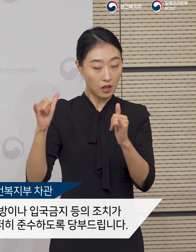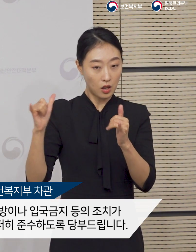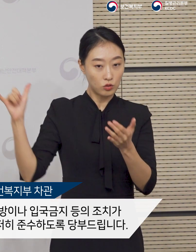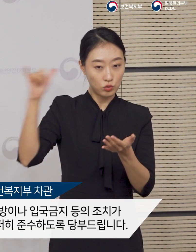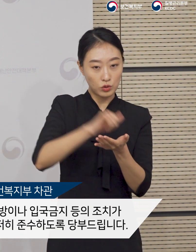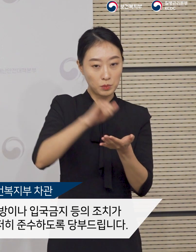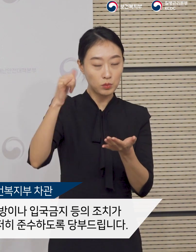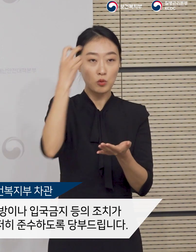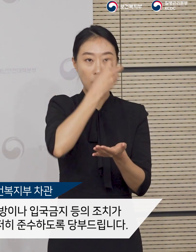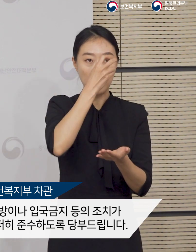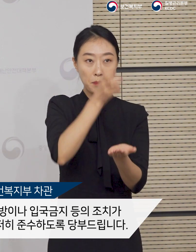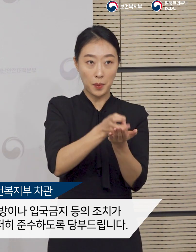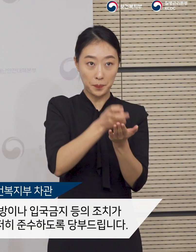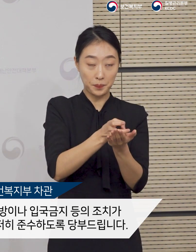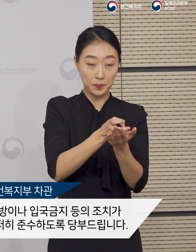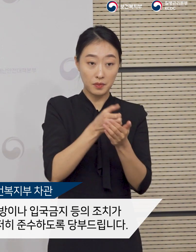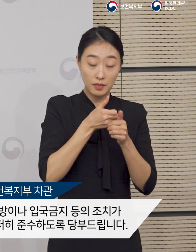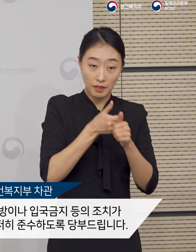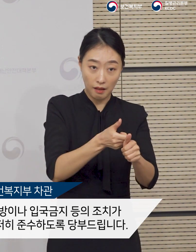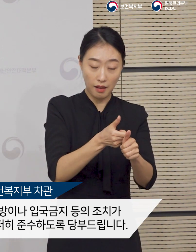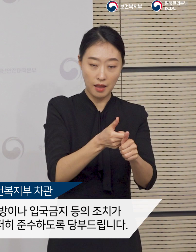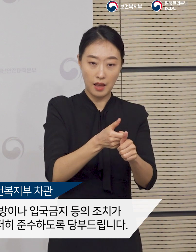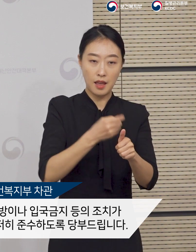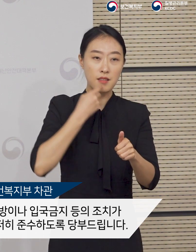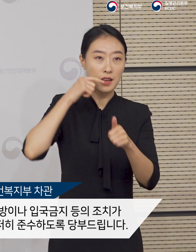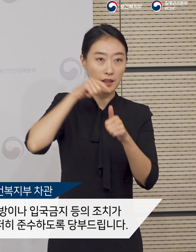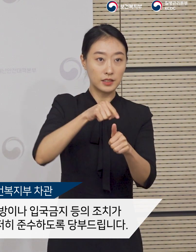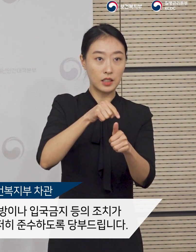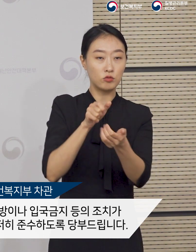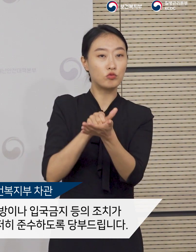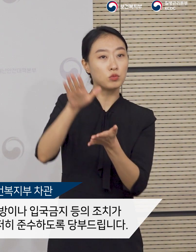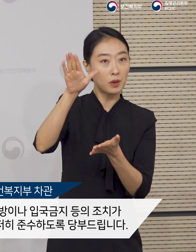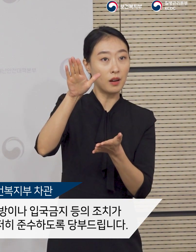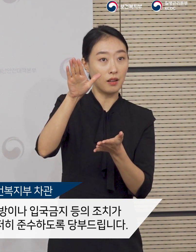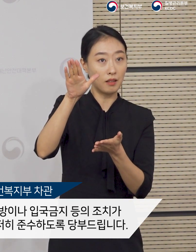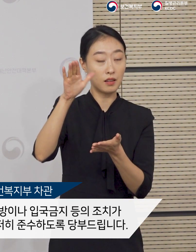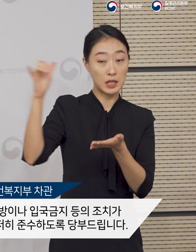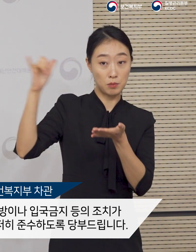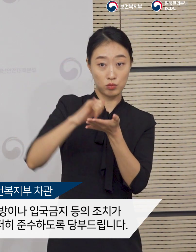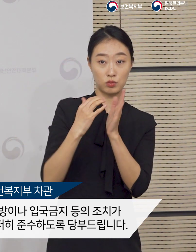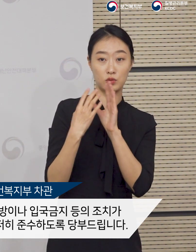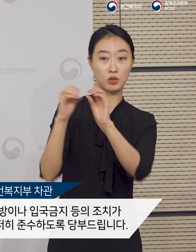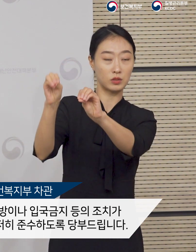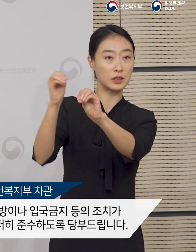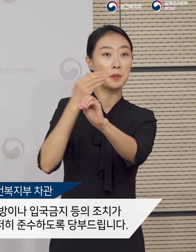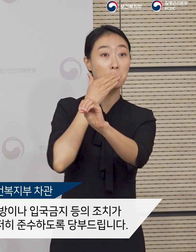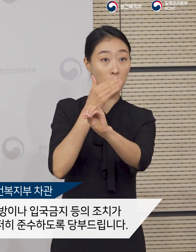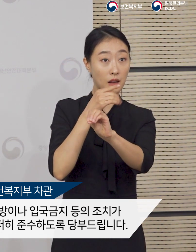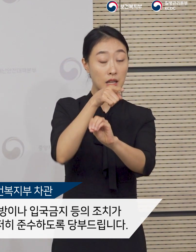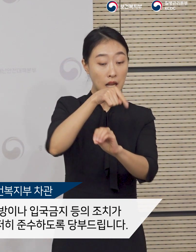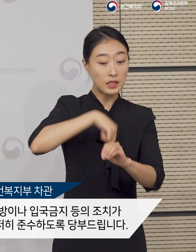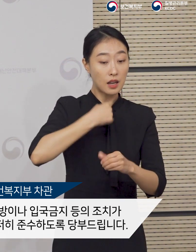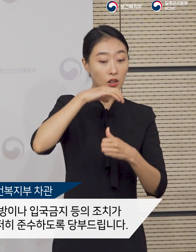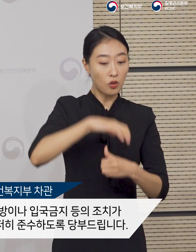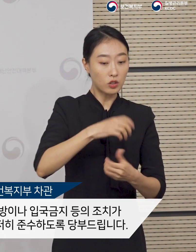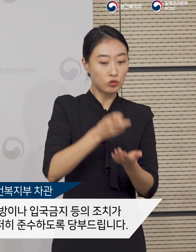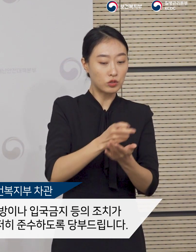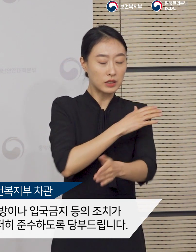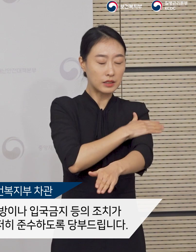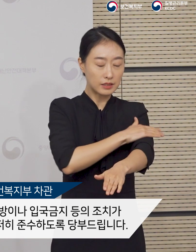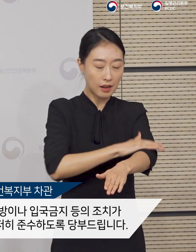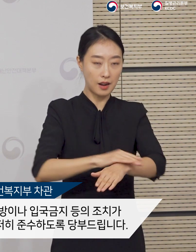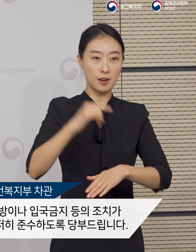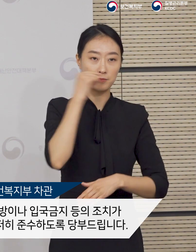따라 강제 추방이나 입국 금지 등의 조치가 취해질 수 있음을 알려드리니 자가격리 수칙을 철저히